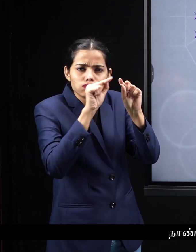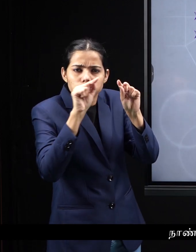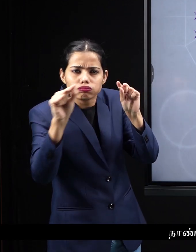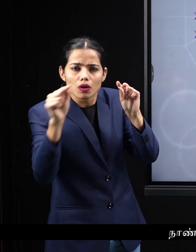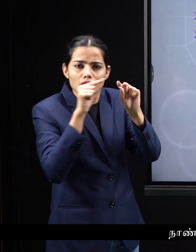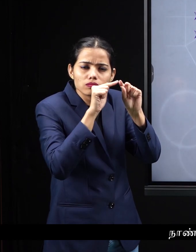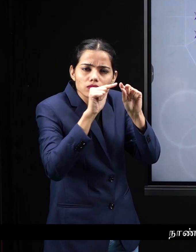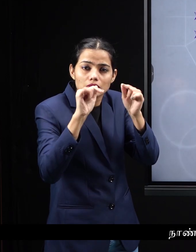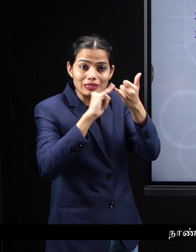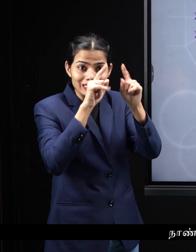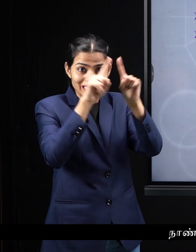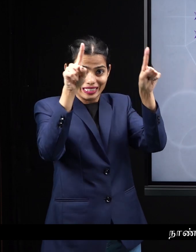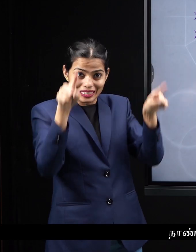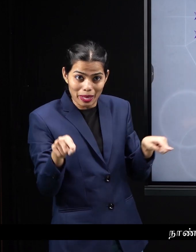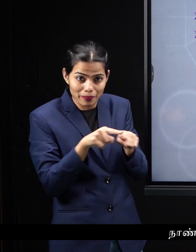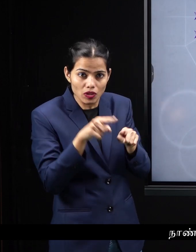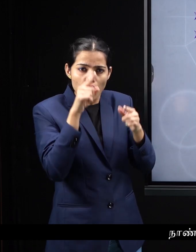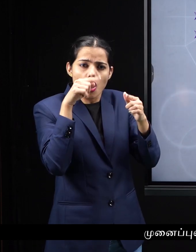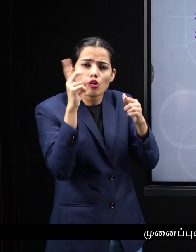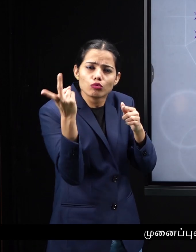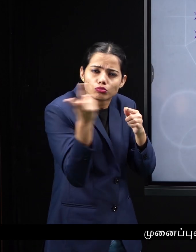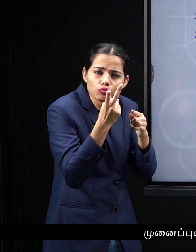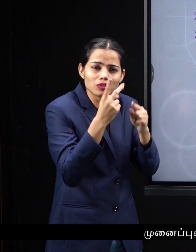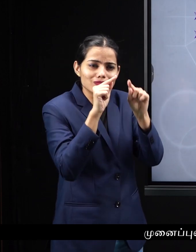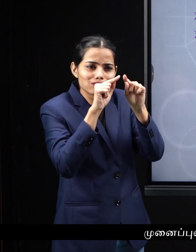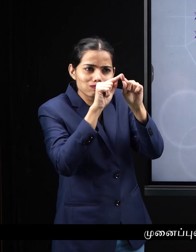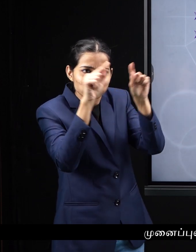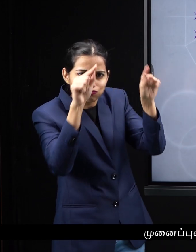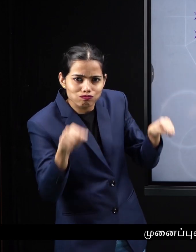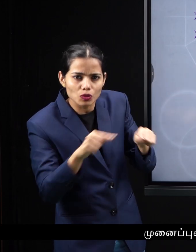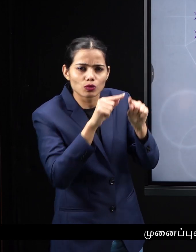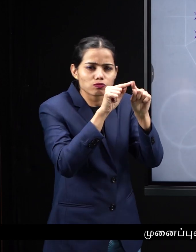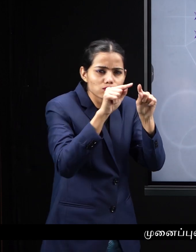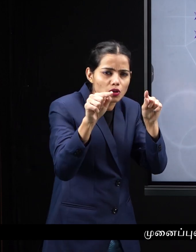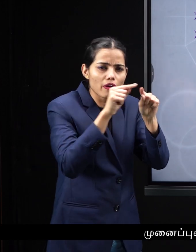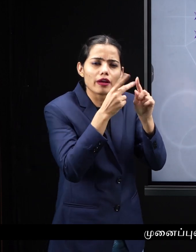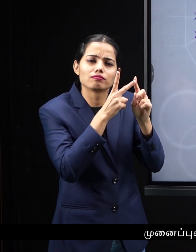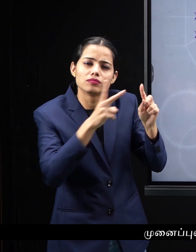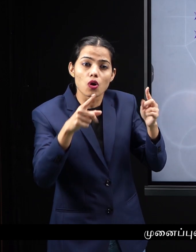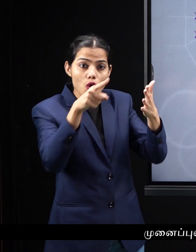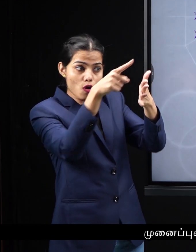நாண் என்பது வட்டத்தின் எல்லையில் இரு முனை புள்ளிகளைக் கொண்ட கோடு பிரிவுகளாகும்.